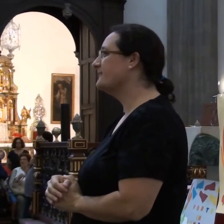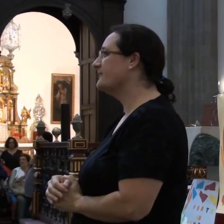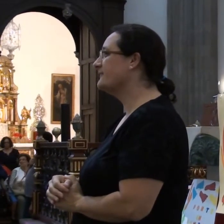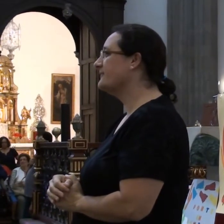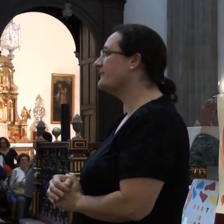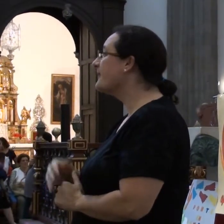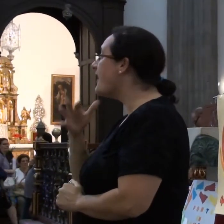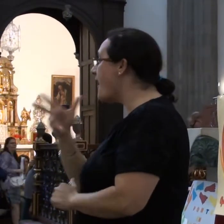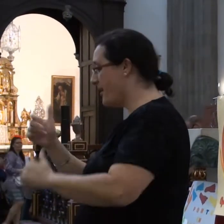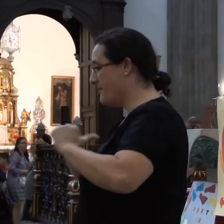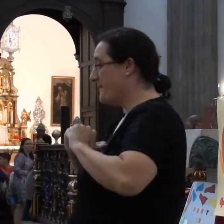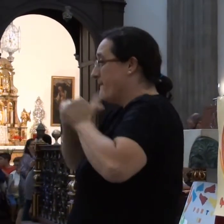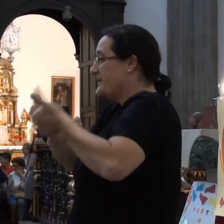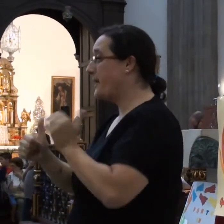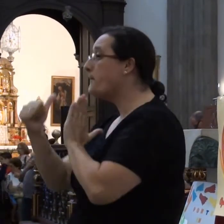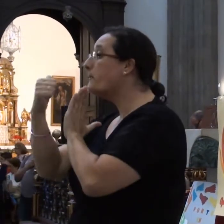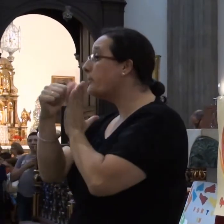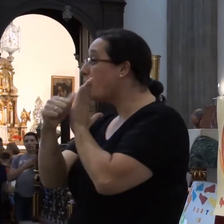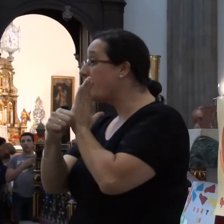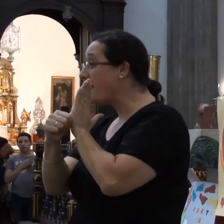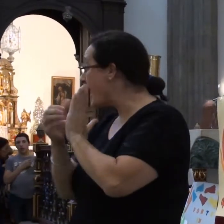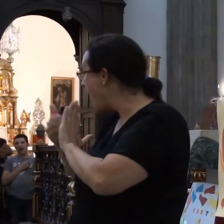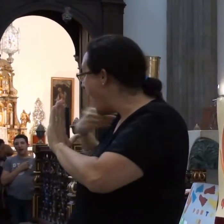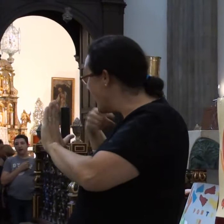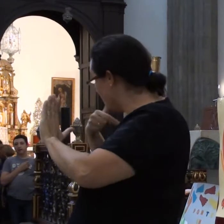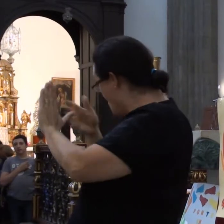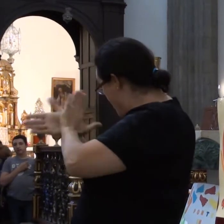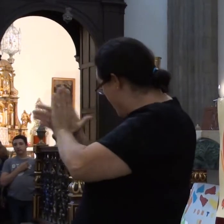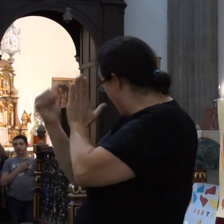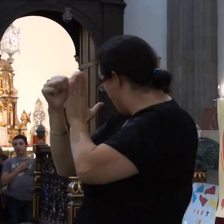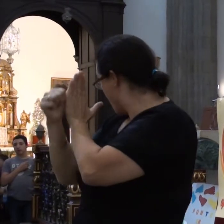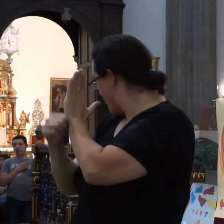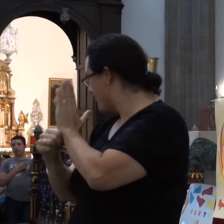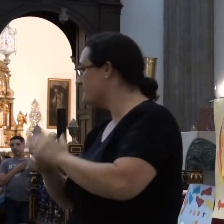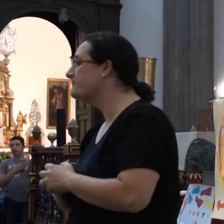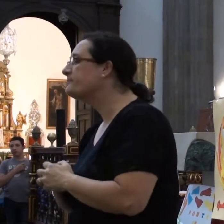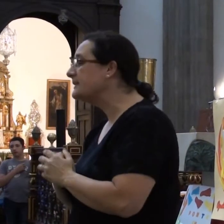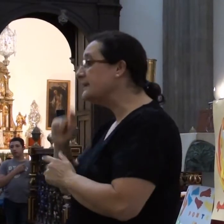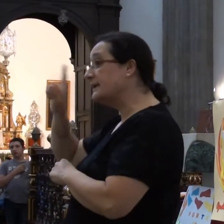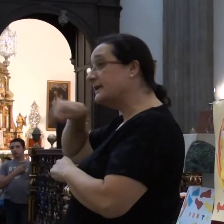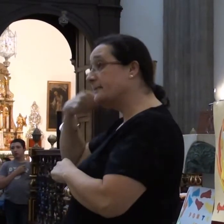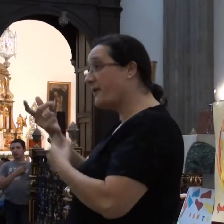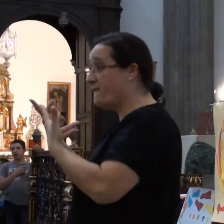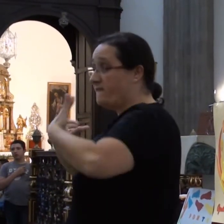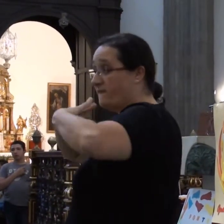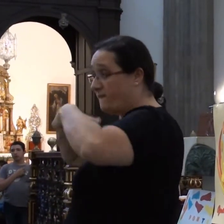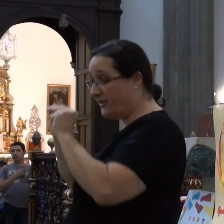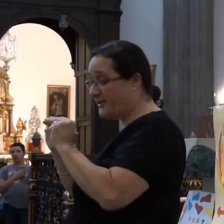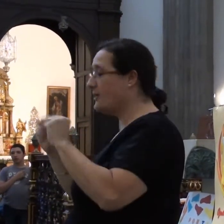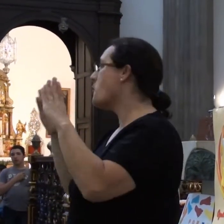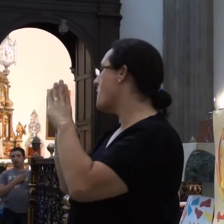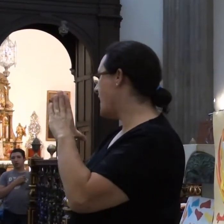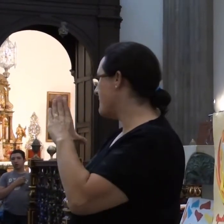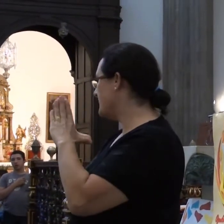a iniciar el programa que queremos previsto y que concluirá con la celebración